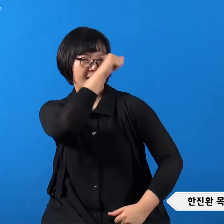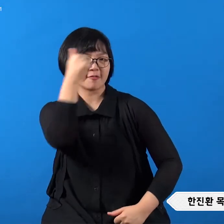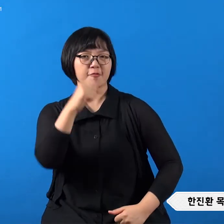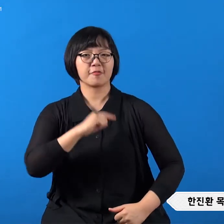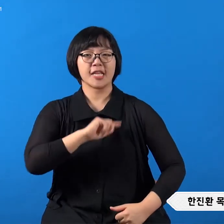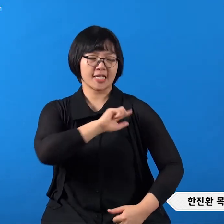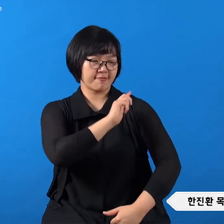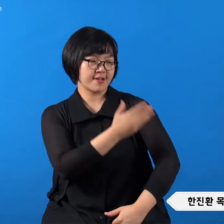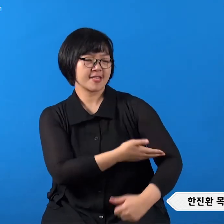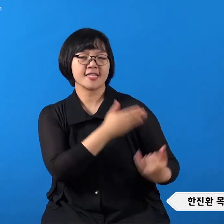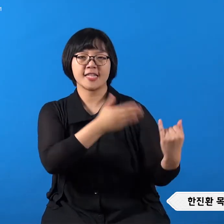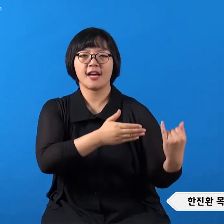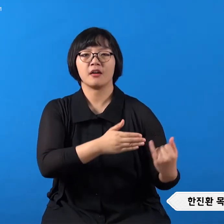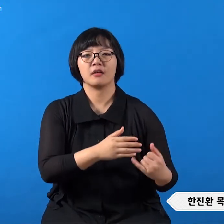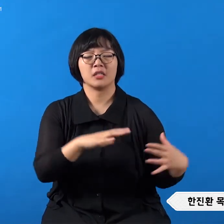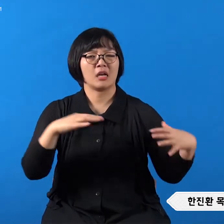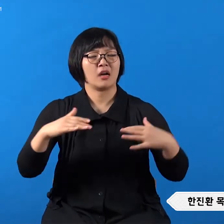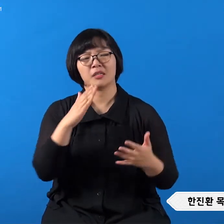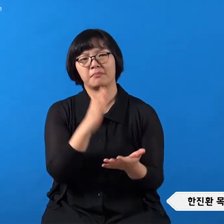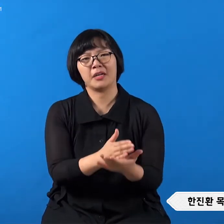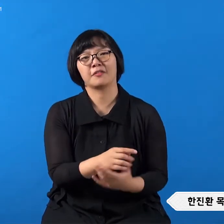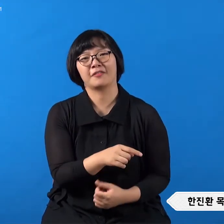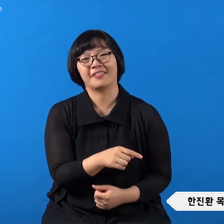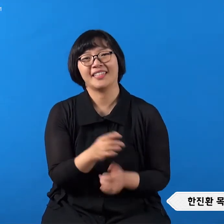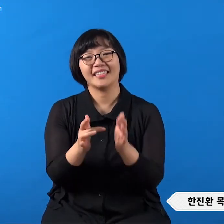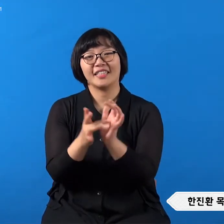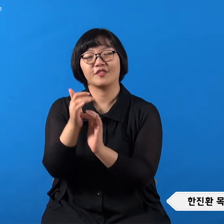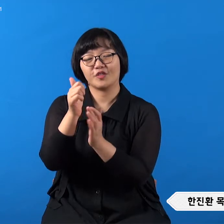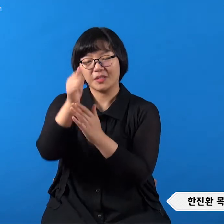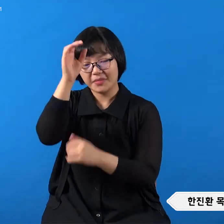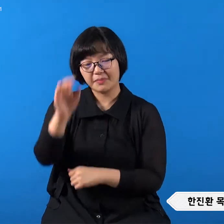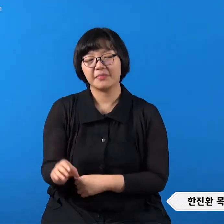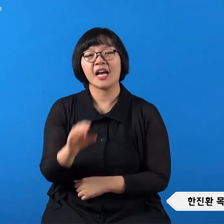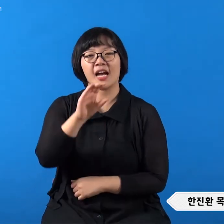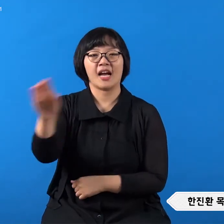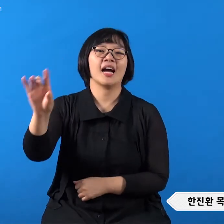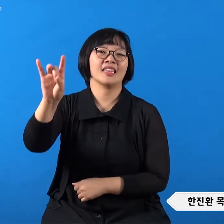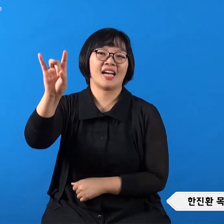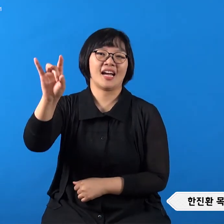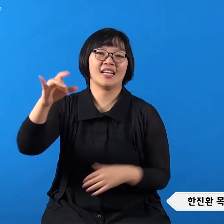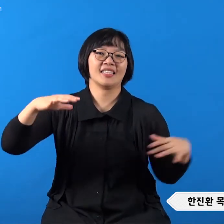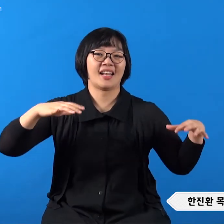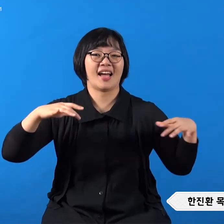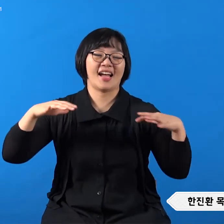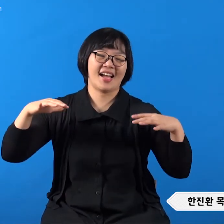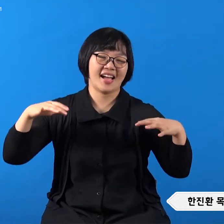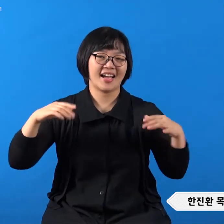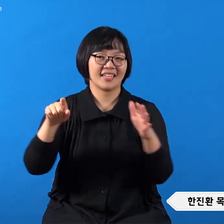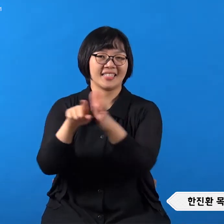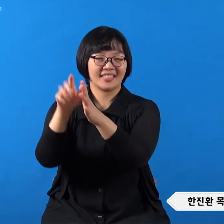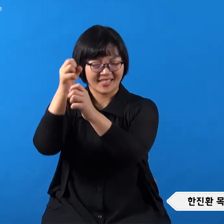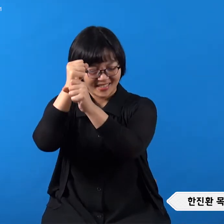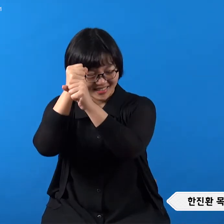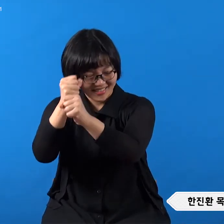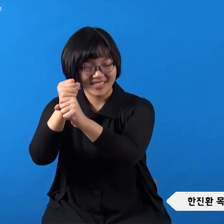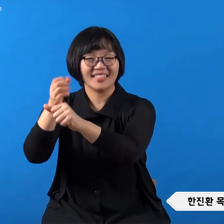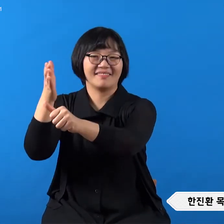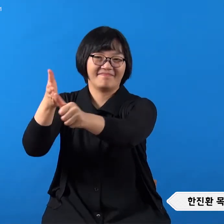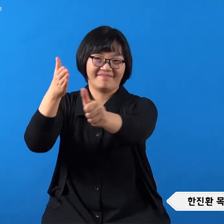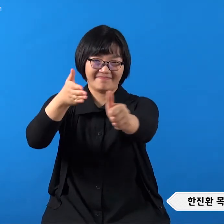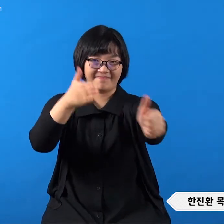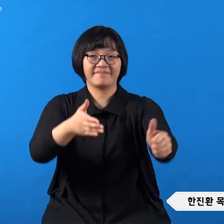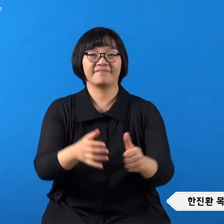안수집사, 그런 거 자랑하지 말고 예수님 십자가만을 자랑하고 십자가만을 꼭 붙들고 의지하시기를